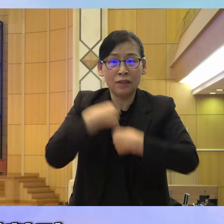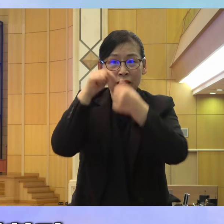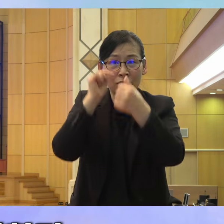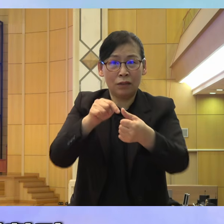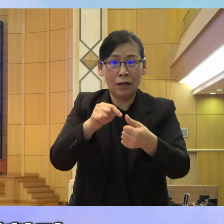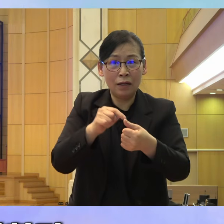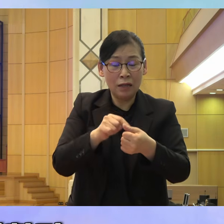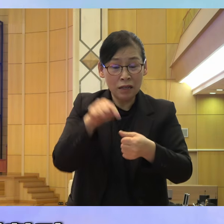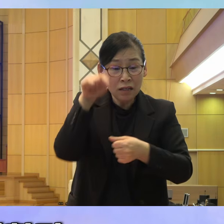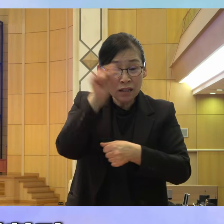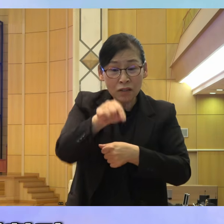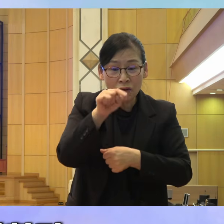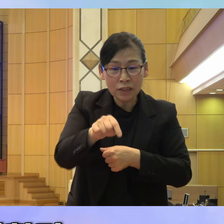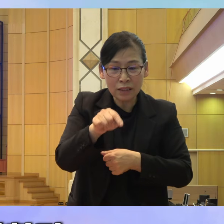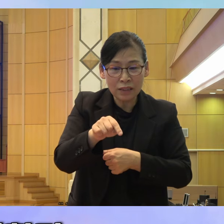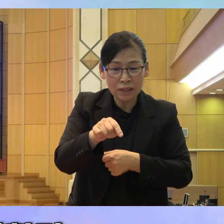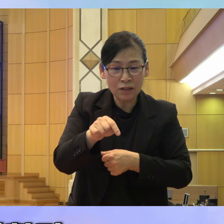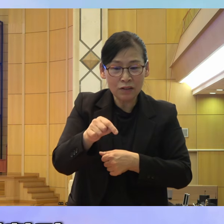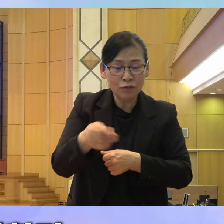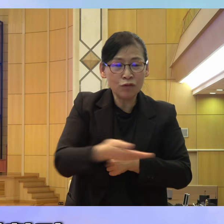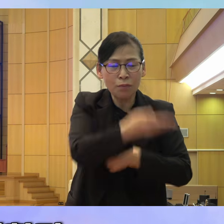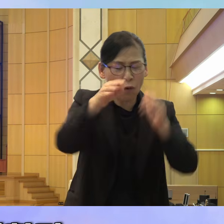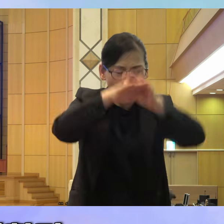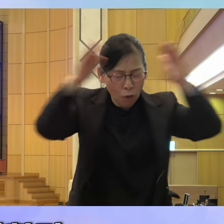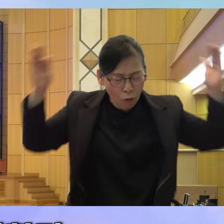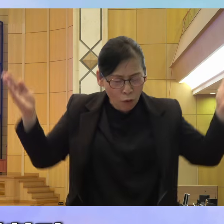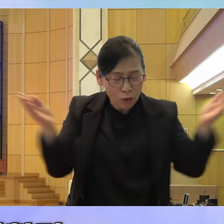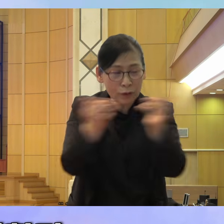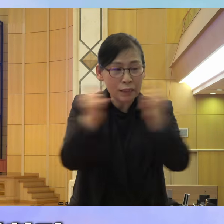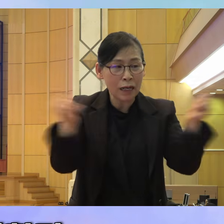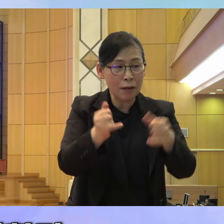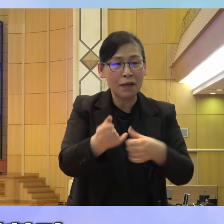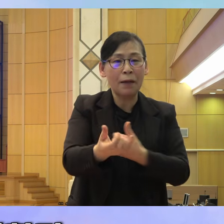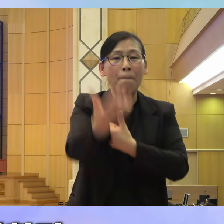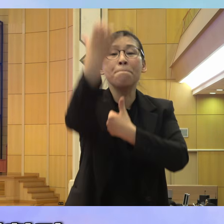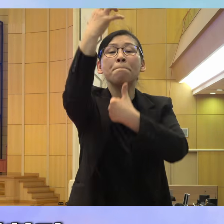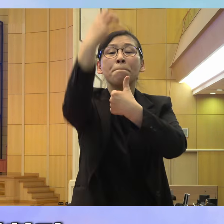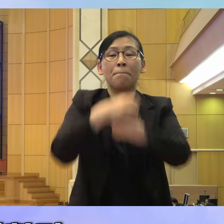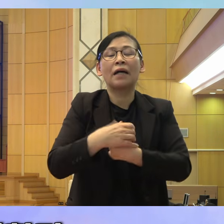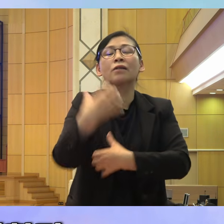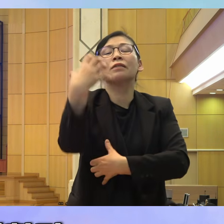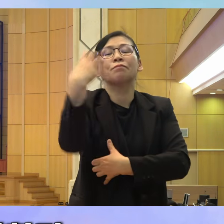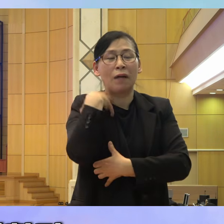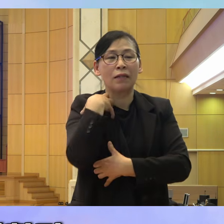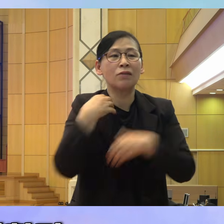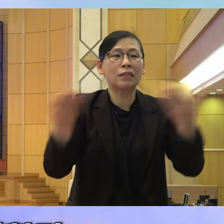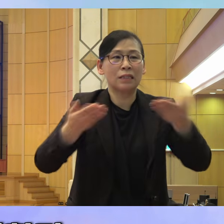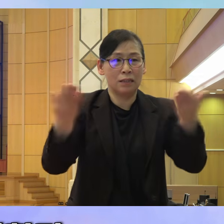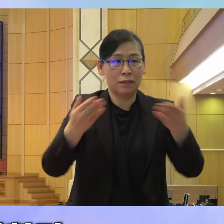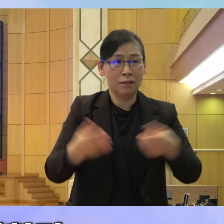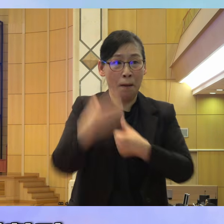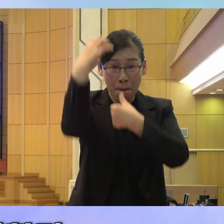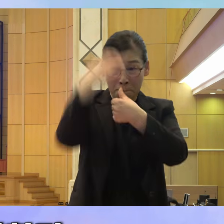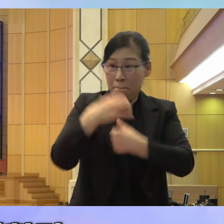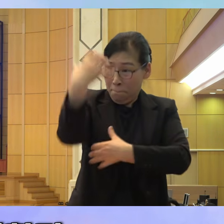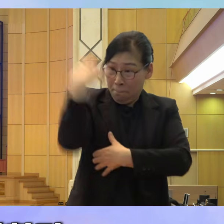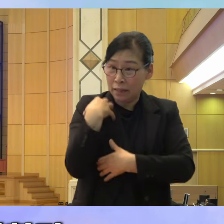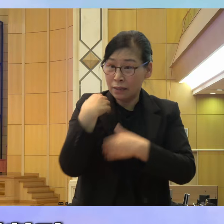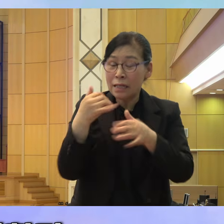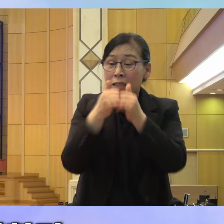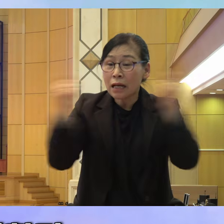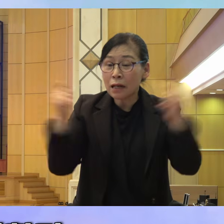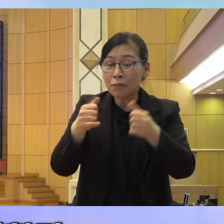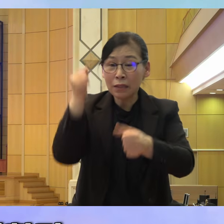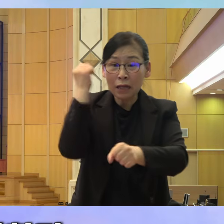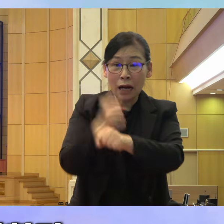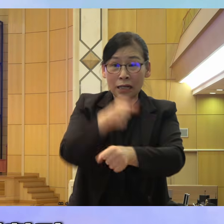지킬지어다. 이것이 모든 사람의 본분이라. 본분. 우리의 사람이